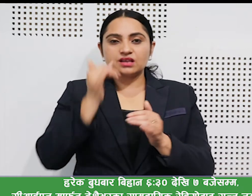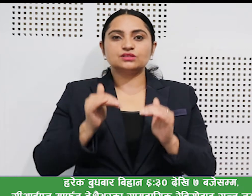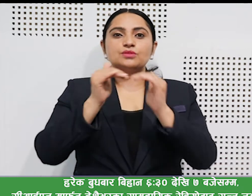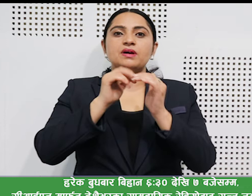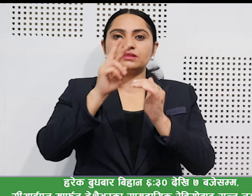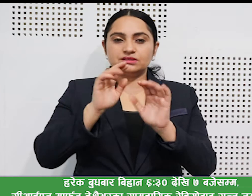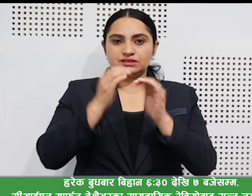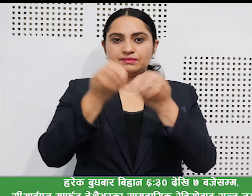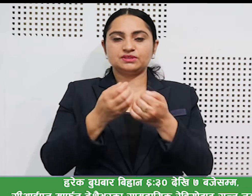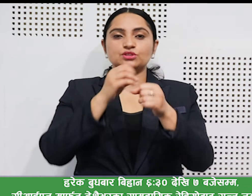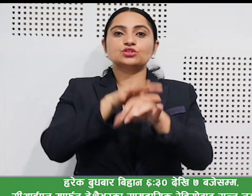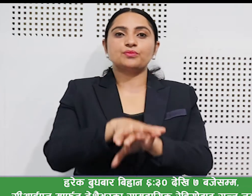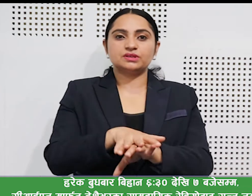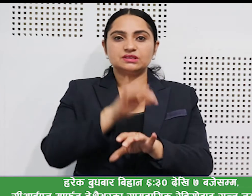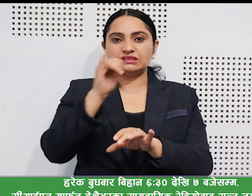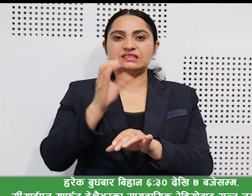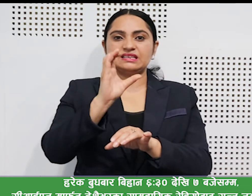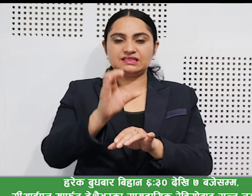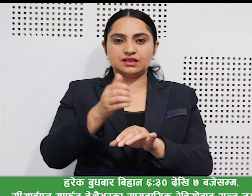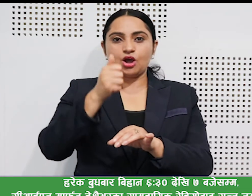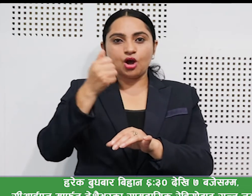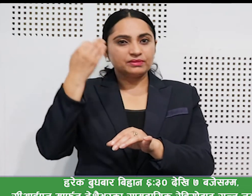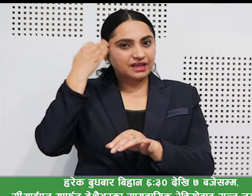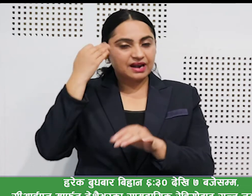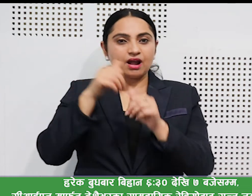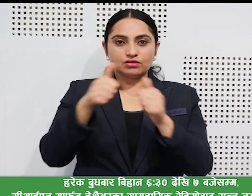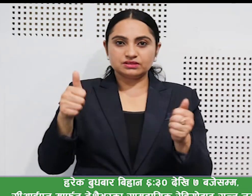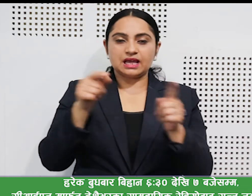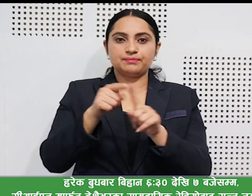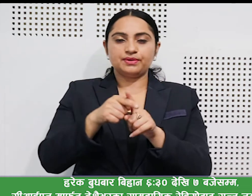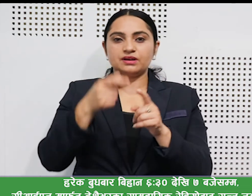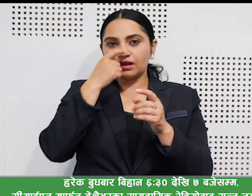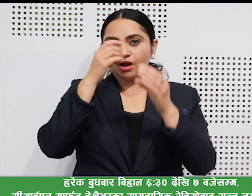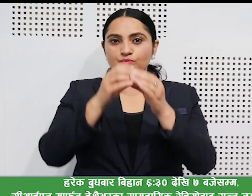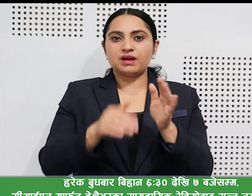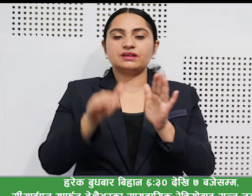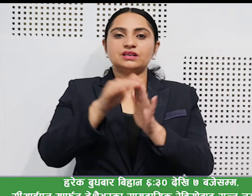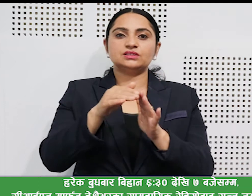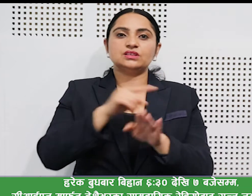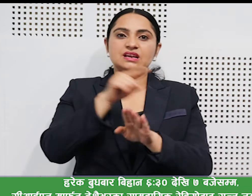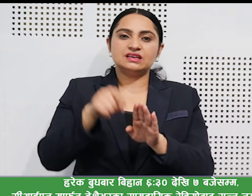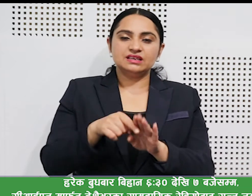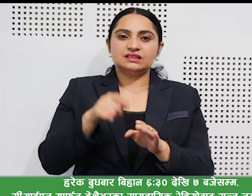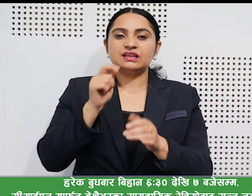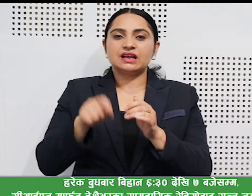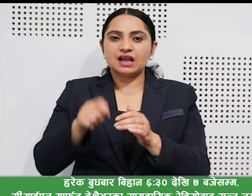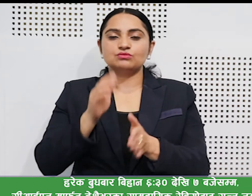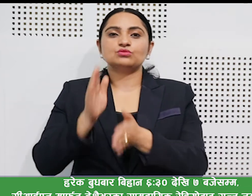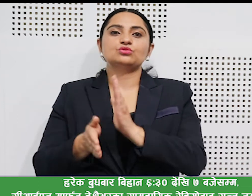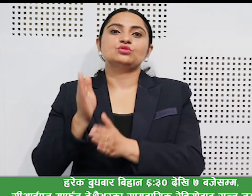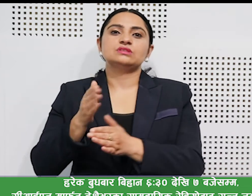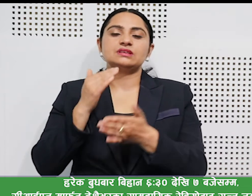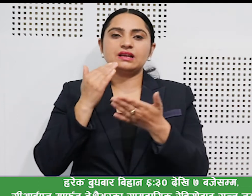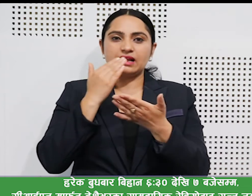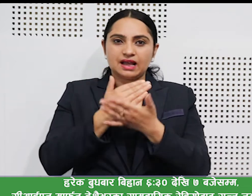समानता र सामाजिक समावेशीकरण जेस्सीको अवधारणा अनुसार पनि पालिका तहको नीति, कानून, योजना, कार्यक्रम,